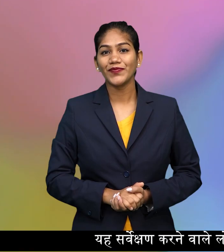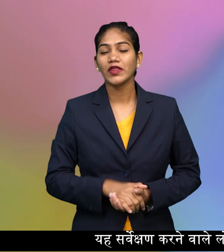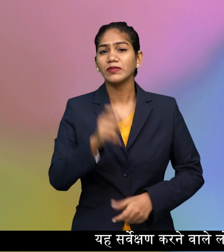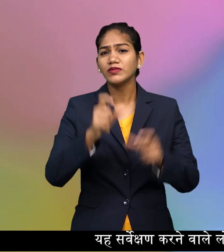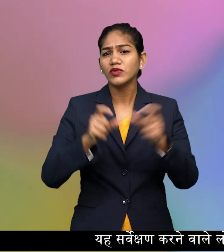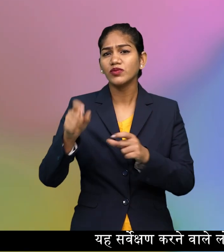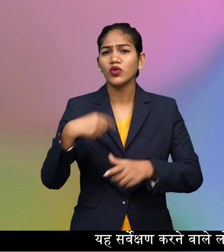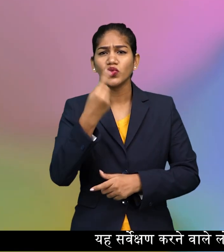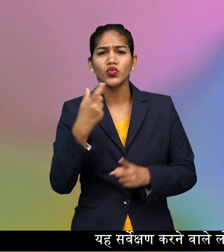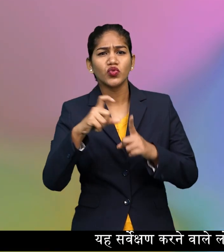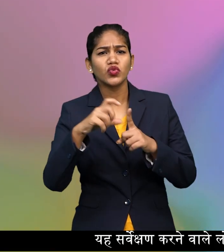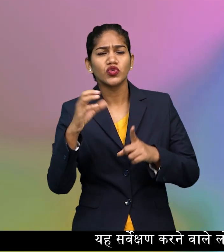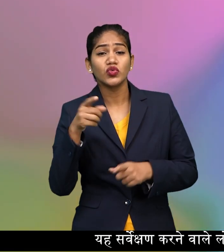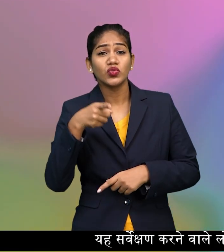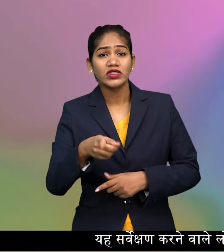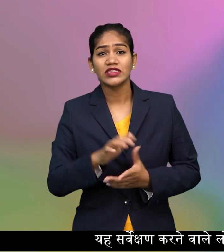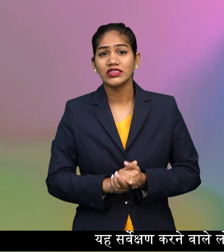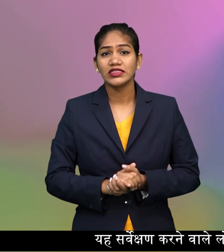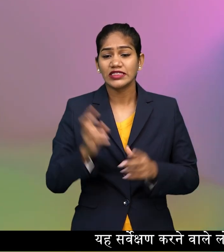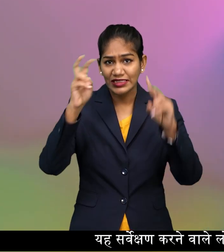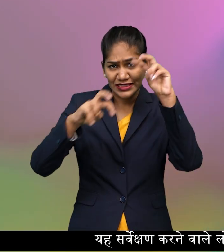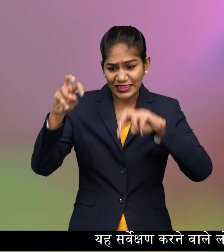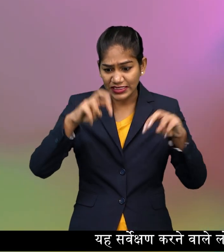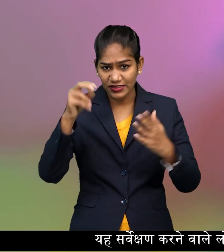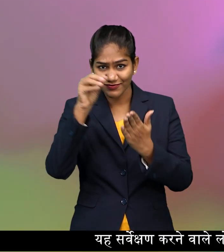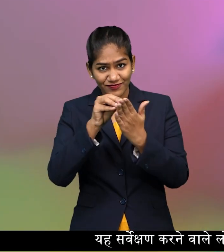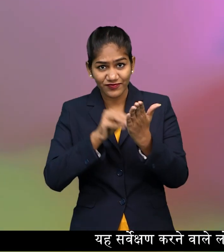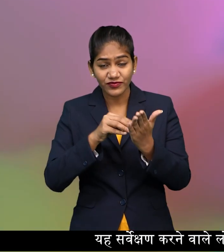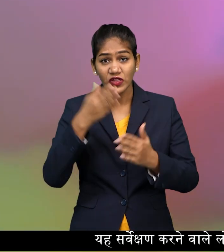यह सर्वेक्षण करने वाले लोग घर घर जाकर